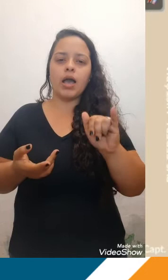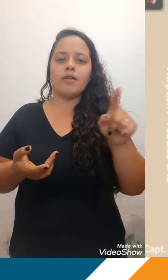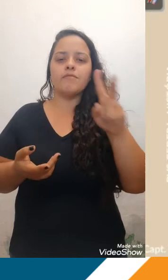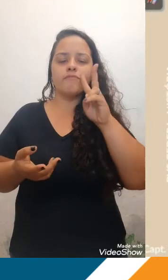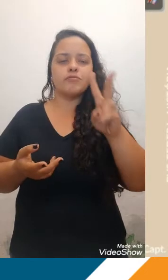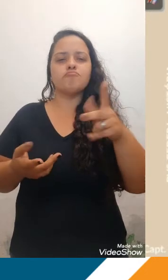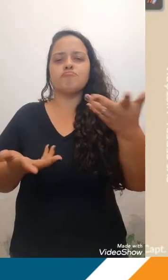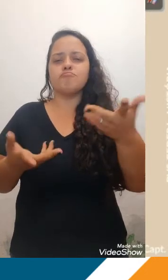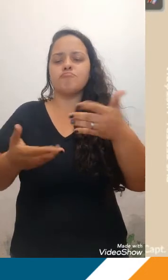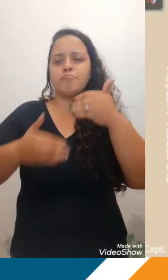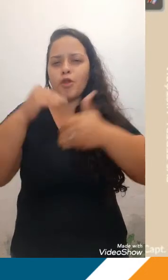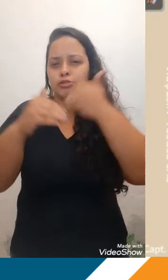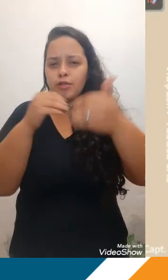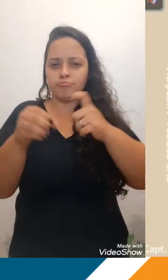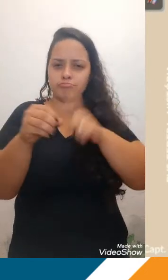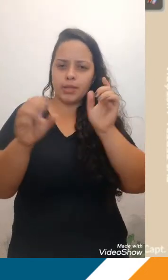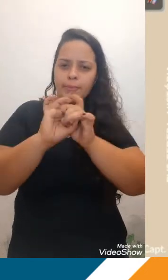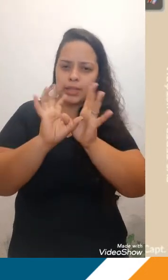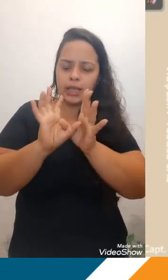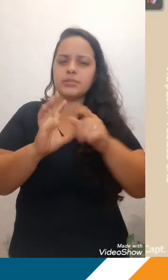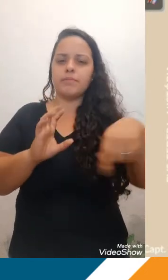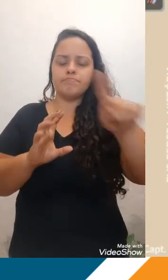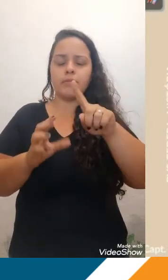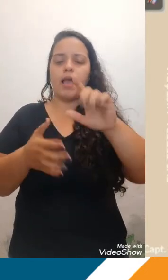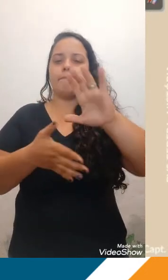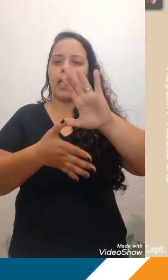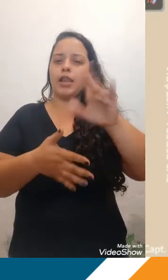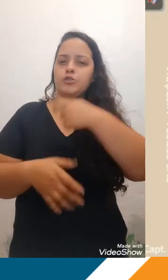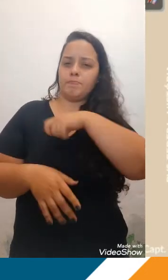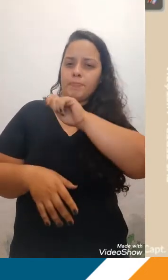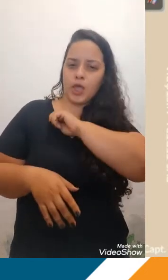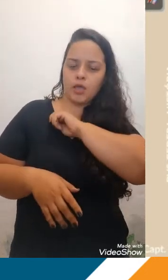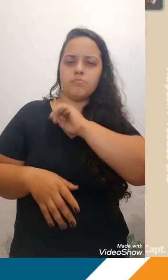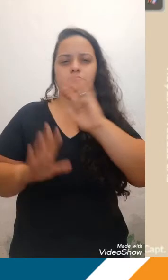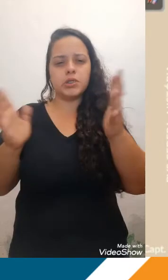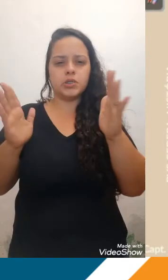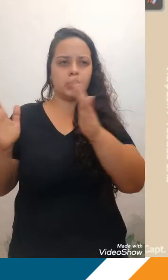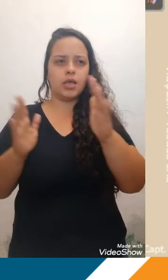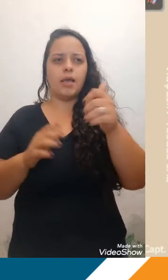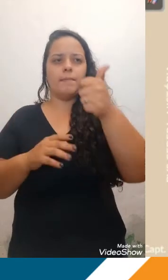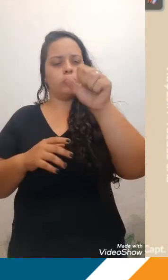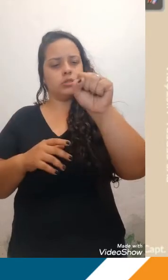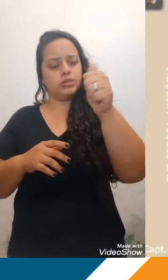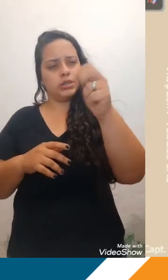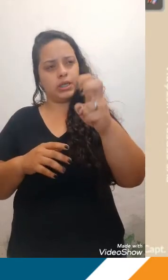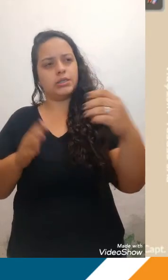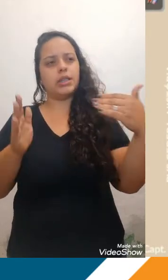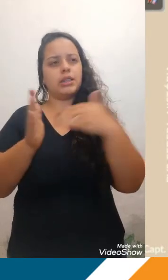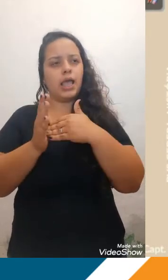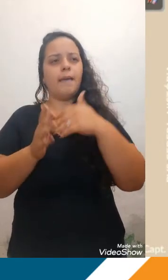sobre os diversos processos de independência na América Espanhola, que ocorreram entre os anos de 1815